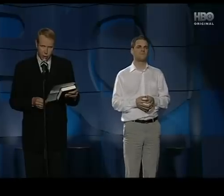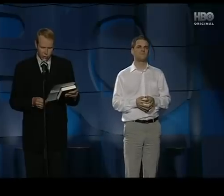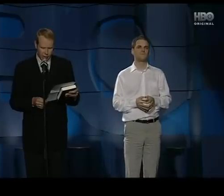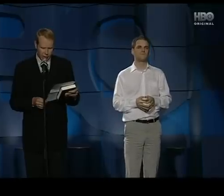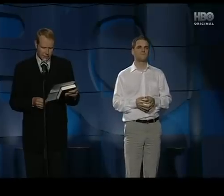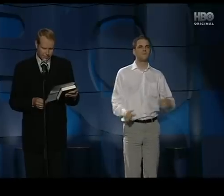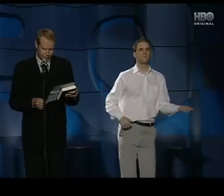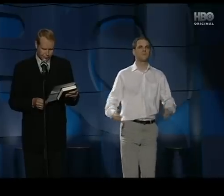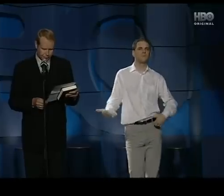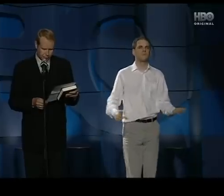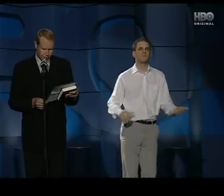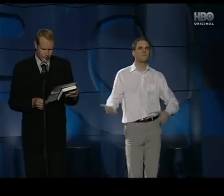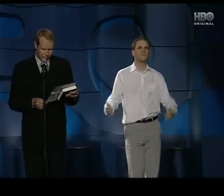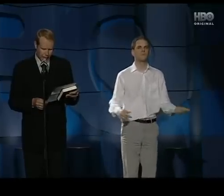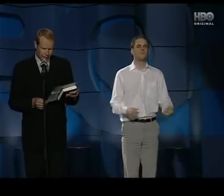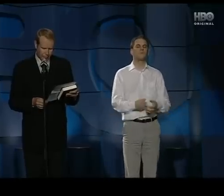Karla Gotta,